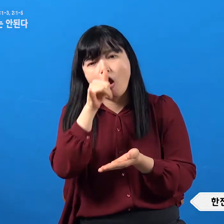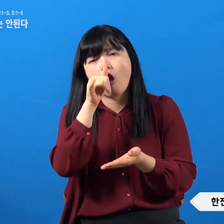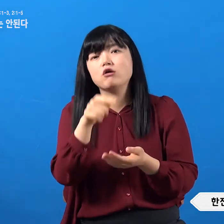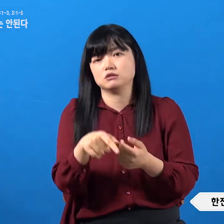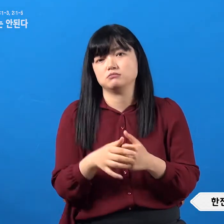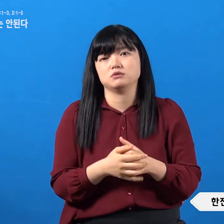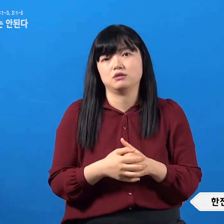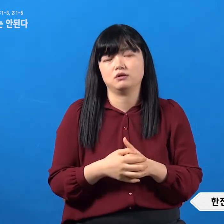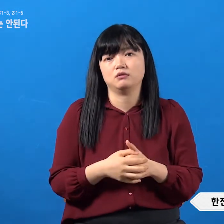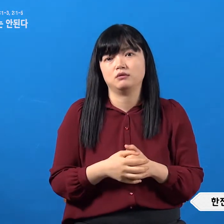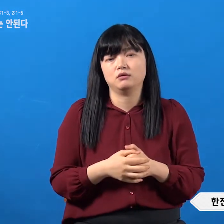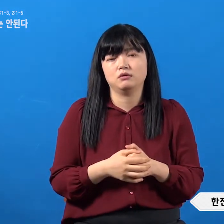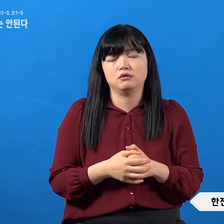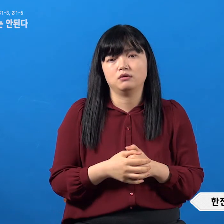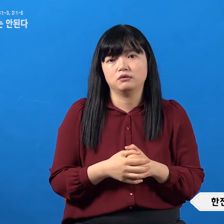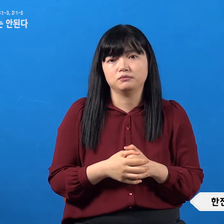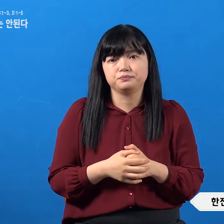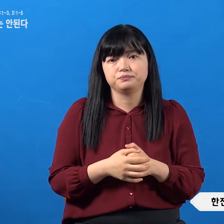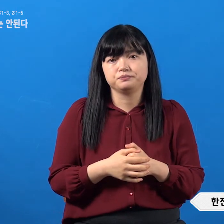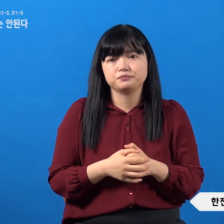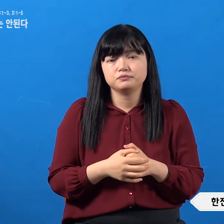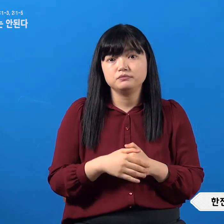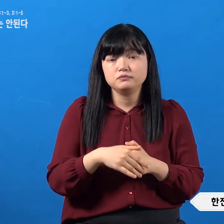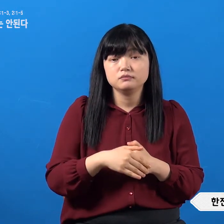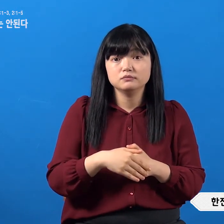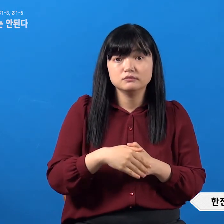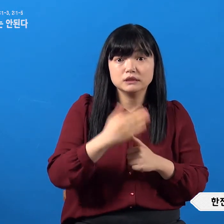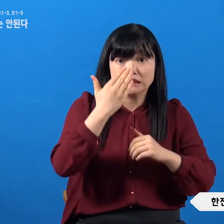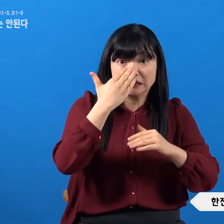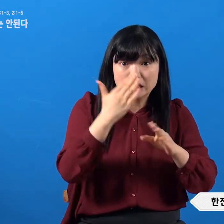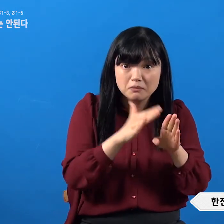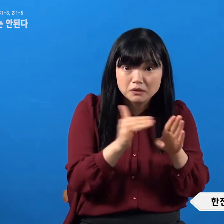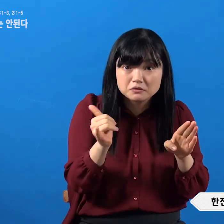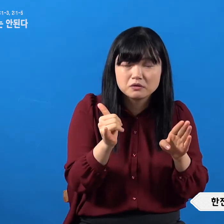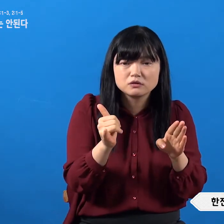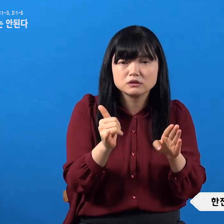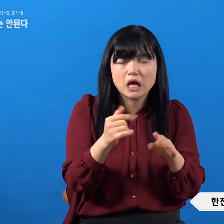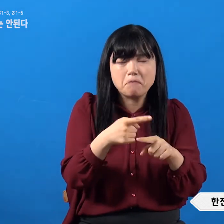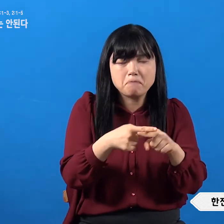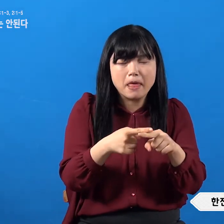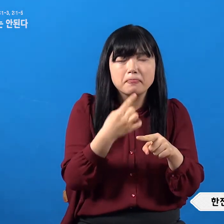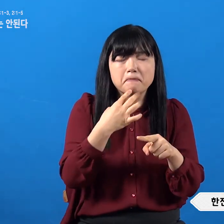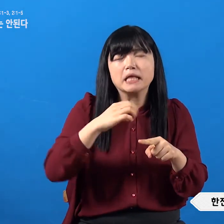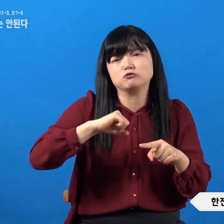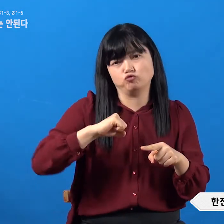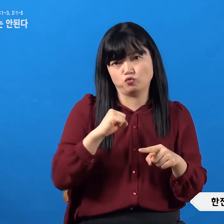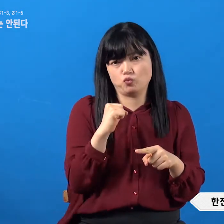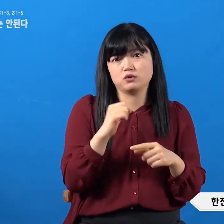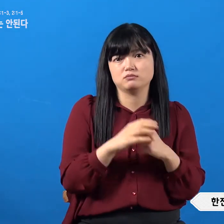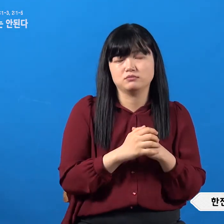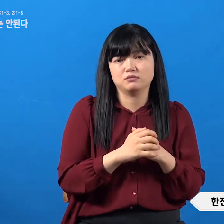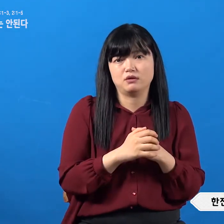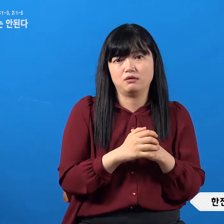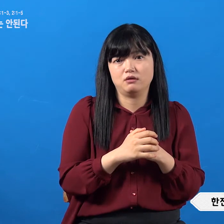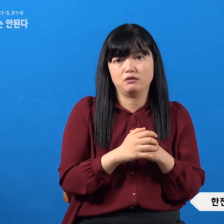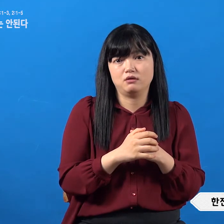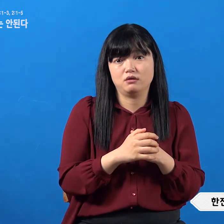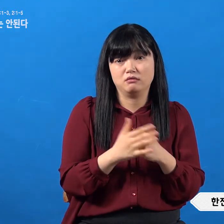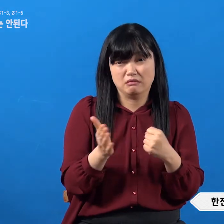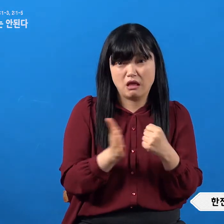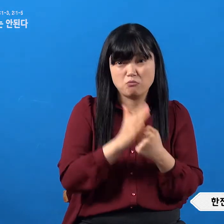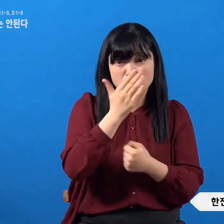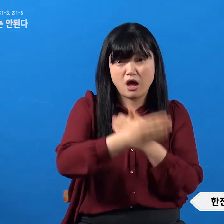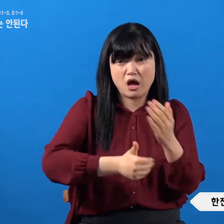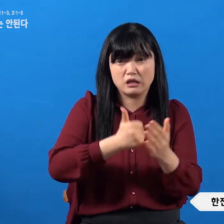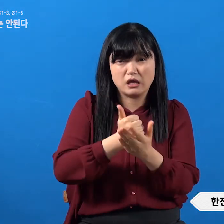것을 보게 되실 것입니다. 이스라엘은 절반밖에 순종하지 못했습니다. 그래서